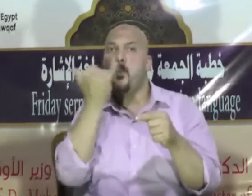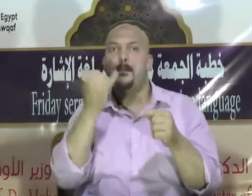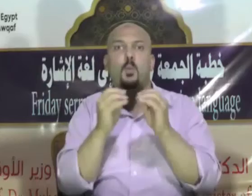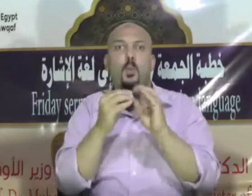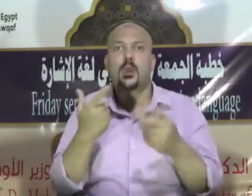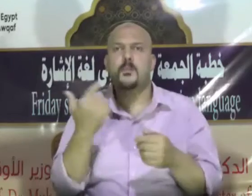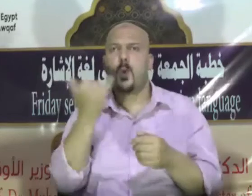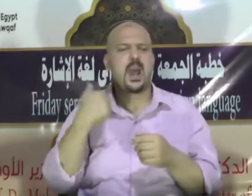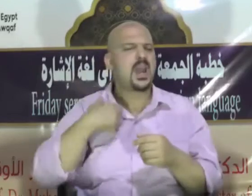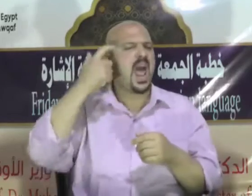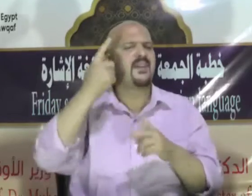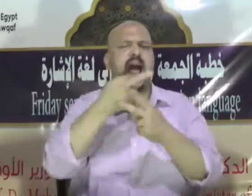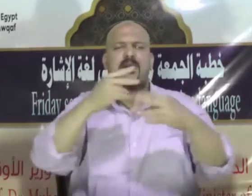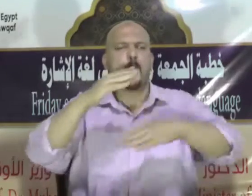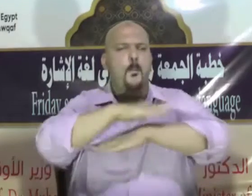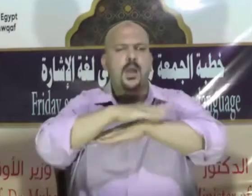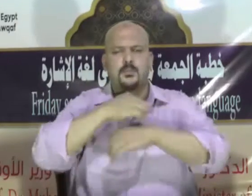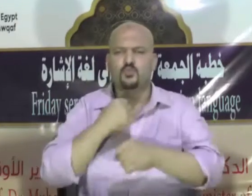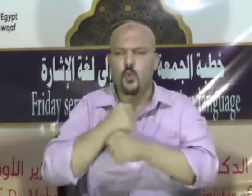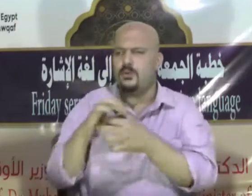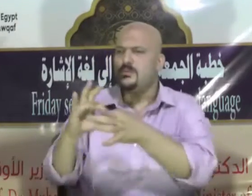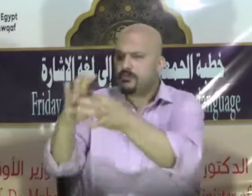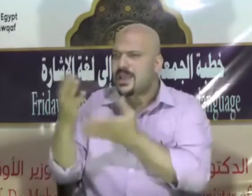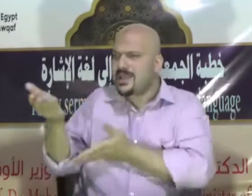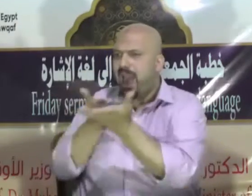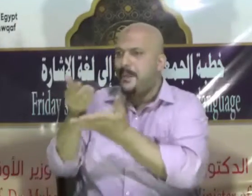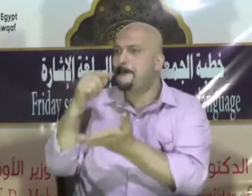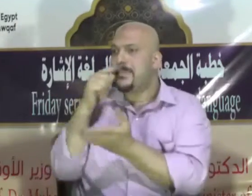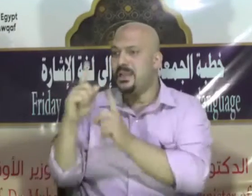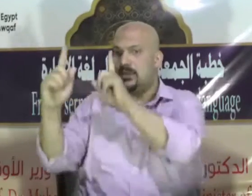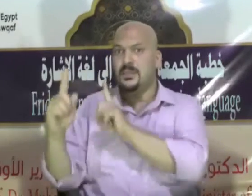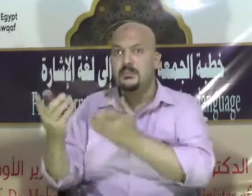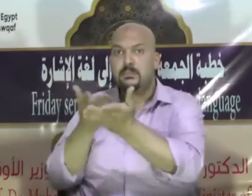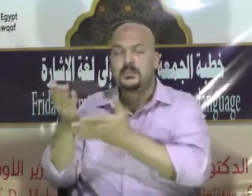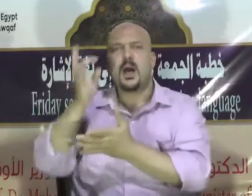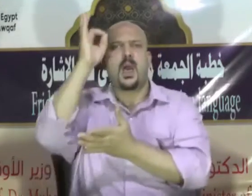الأخلاق النبيلة في تعامل الرجل مع المرأة، حيث يقول الحق سبحانه: